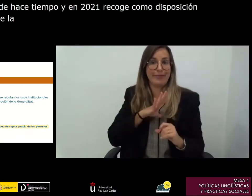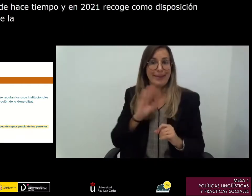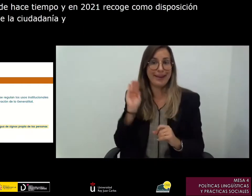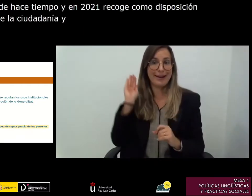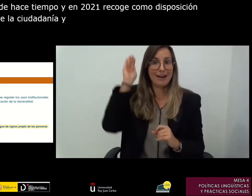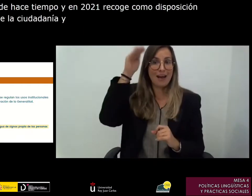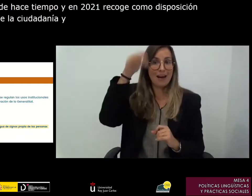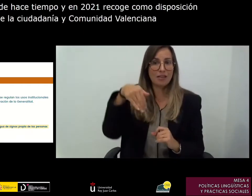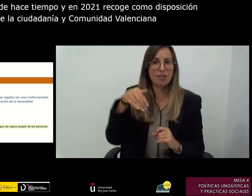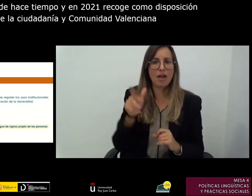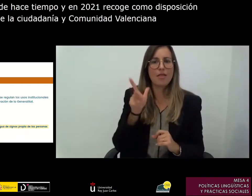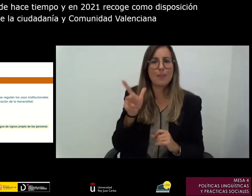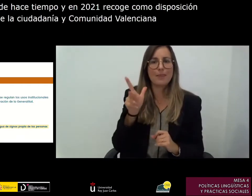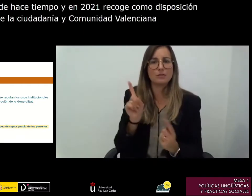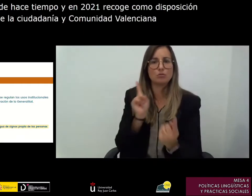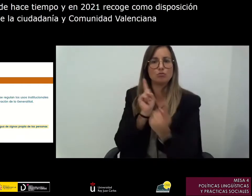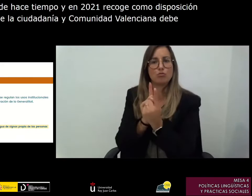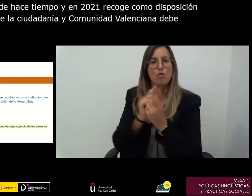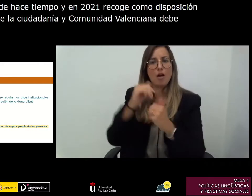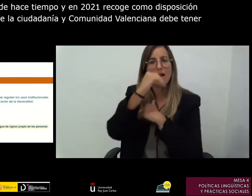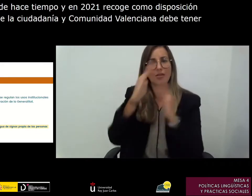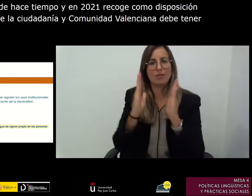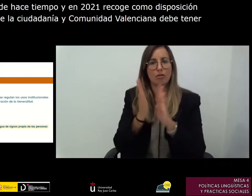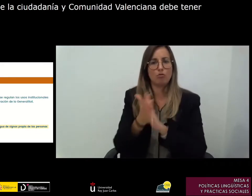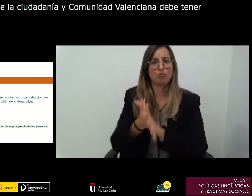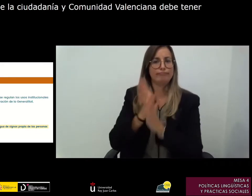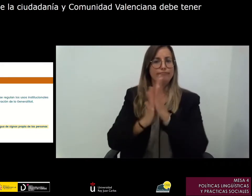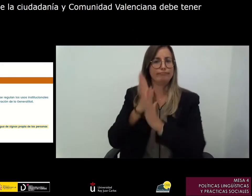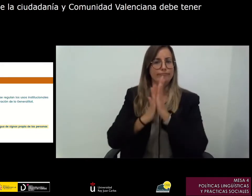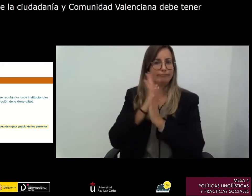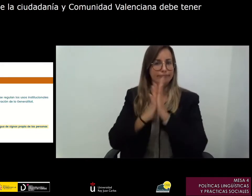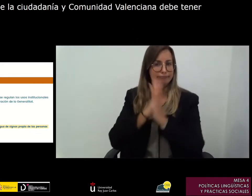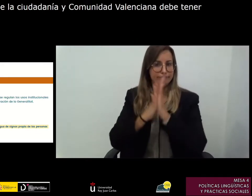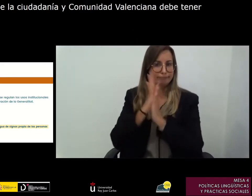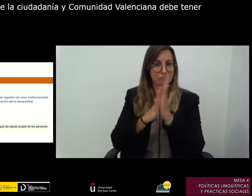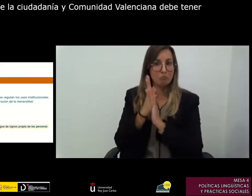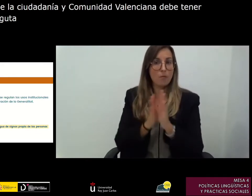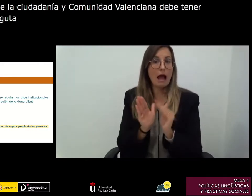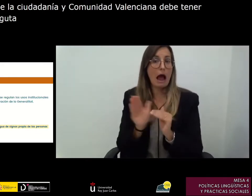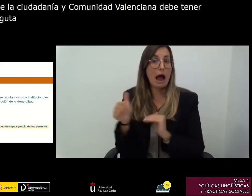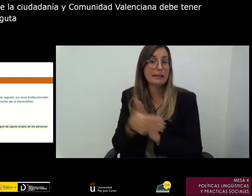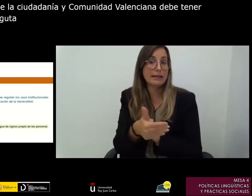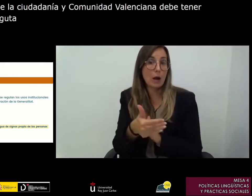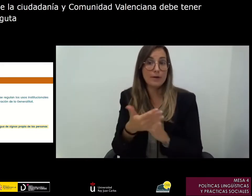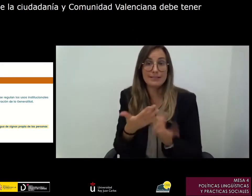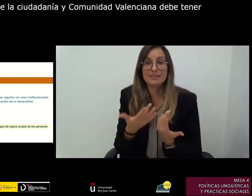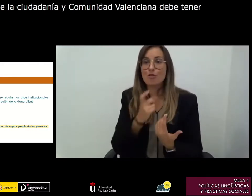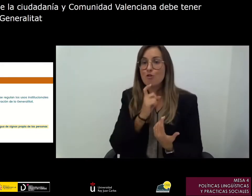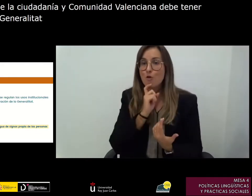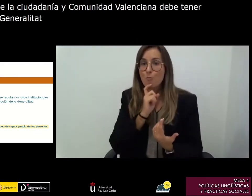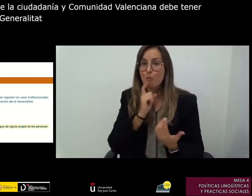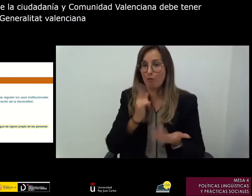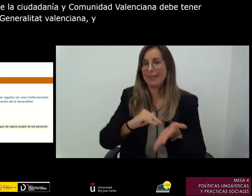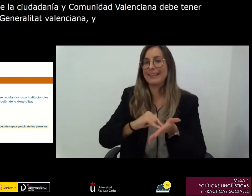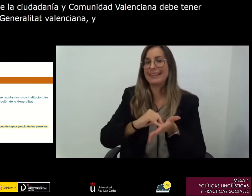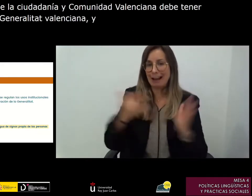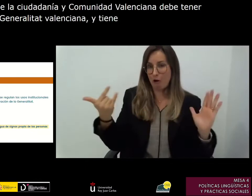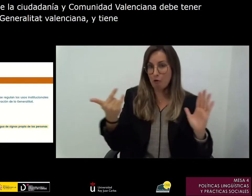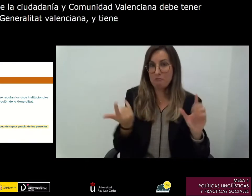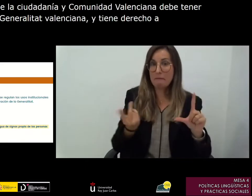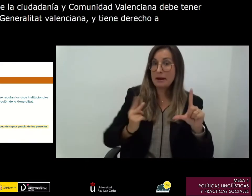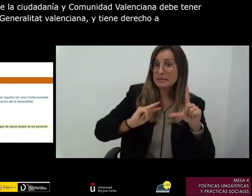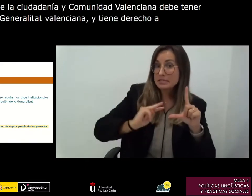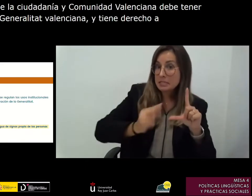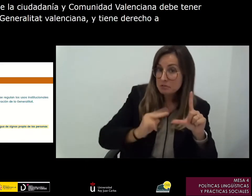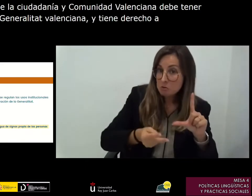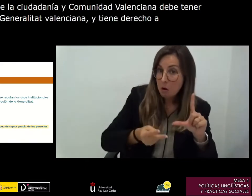debe tener acceso a la Generalitat Valenciana y debe ser atendido, tiene derecho a ser atendido en lengua de signos en cualquier